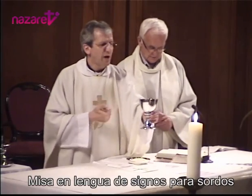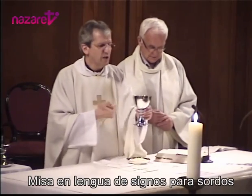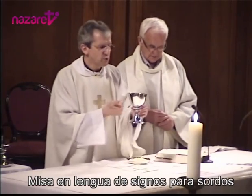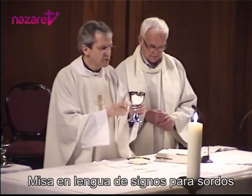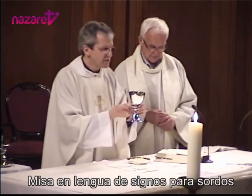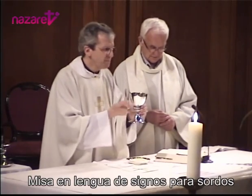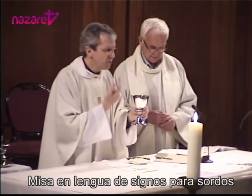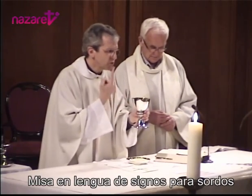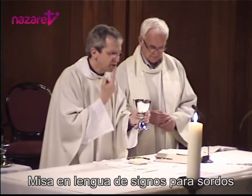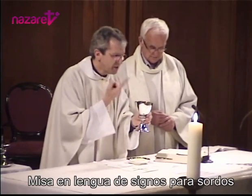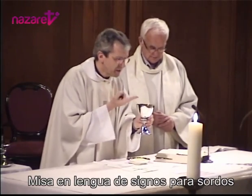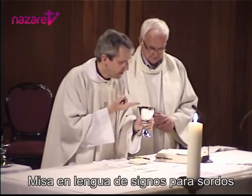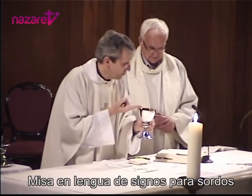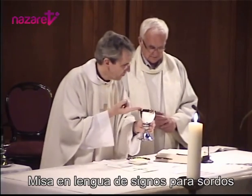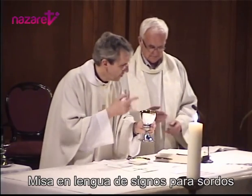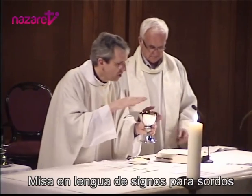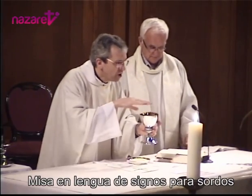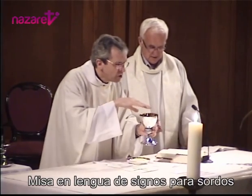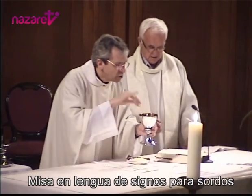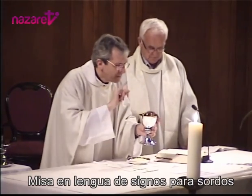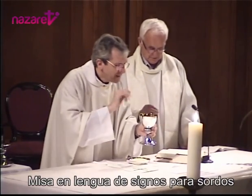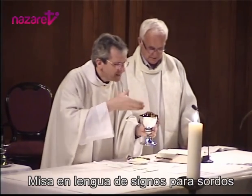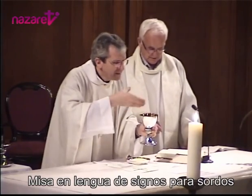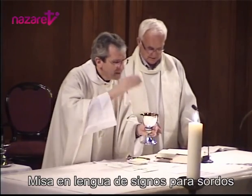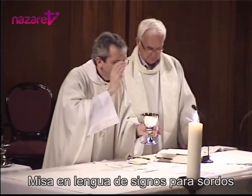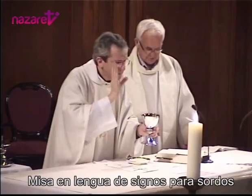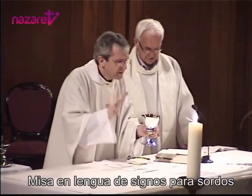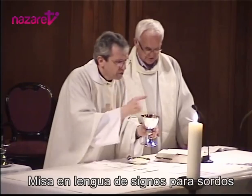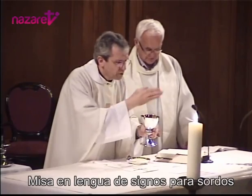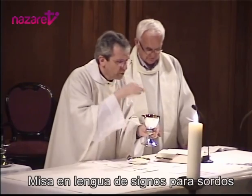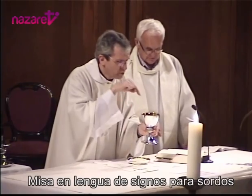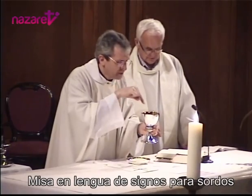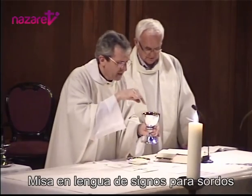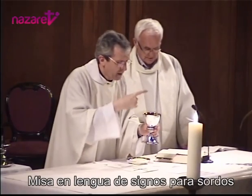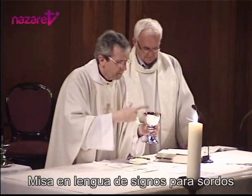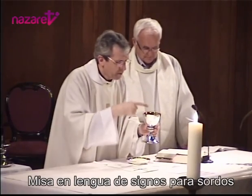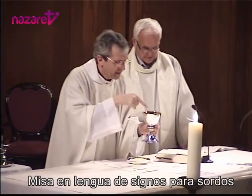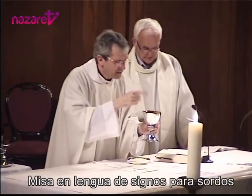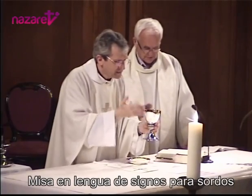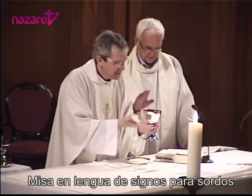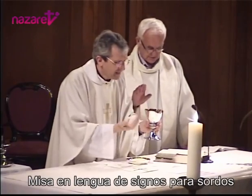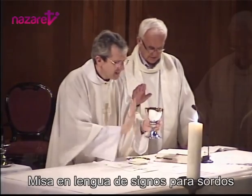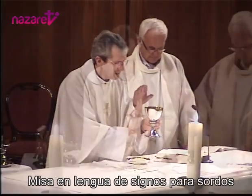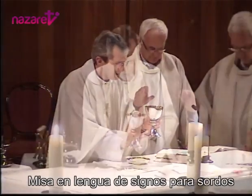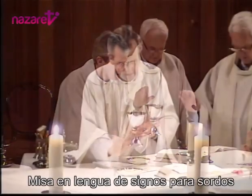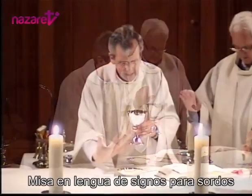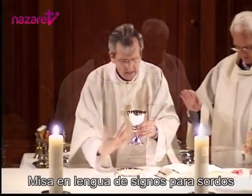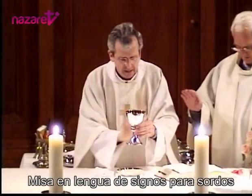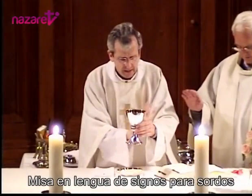sus discípulos diciendo: «Tomad y bebed todos de él, porque este es el cáliz de mi sangre,